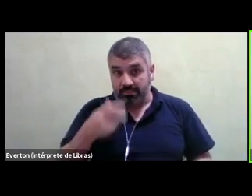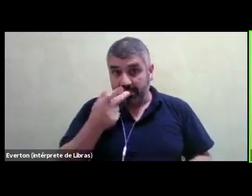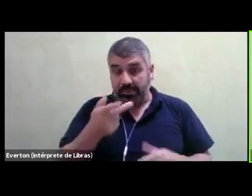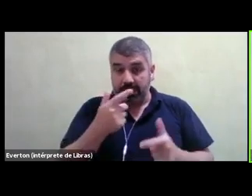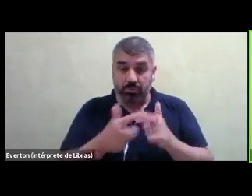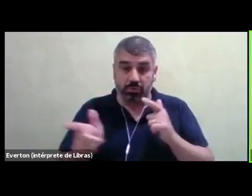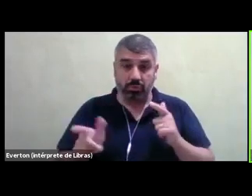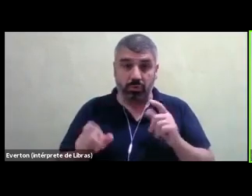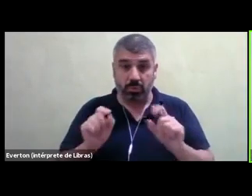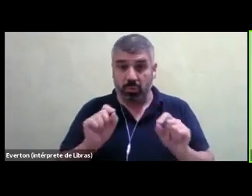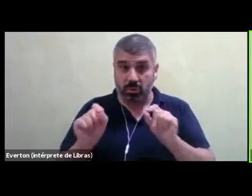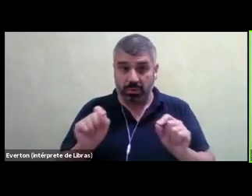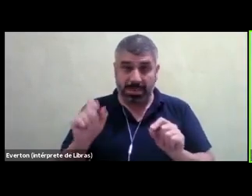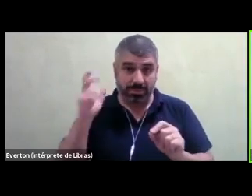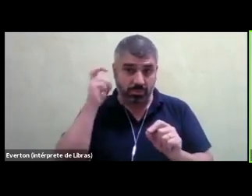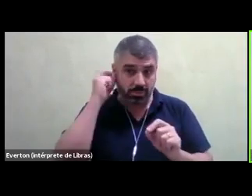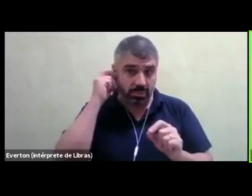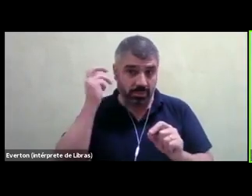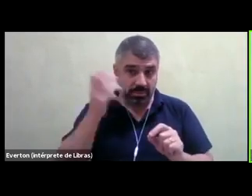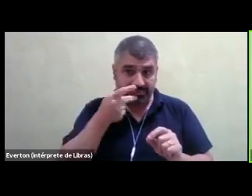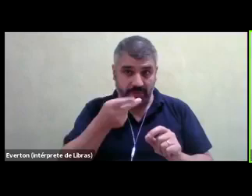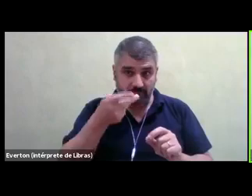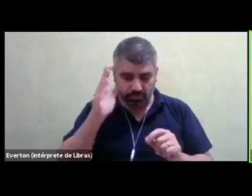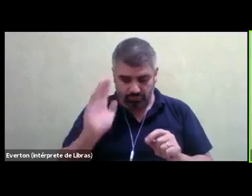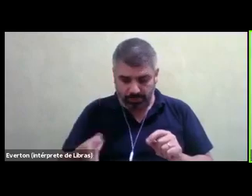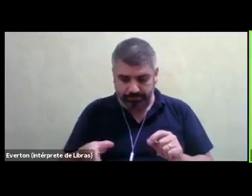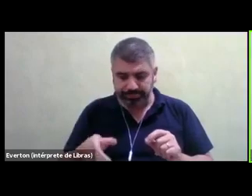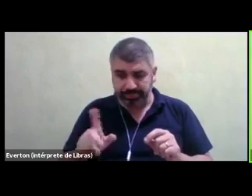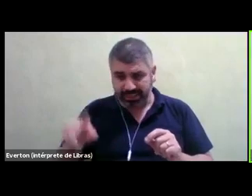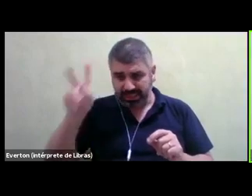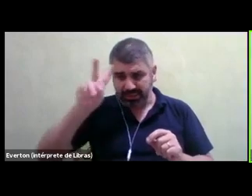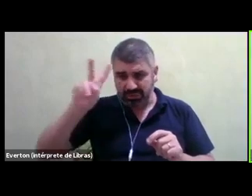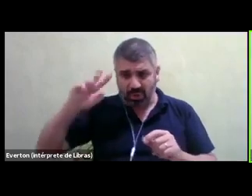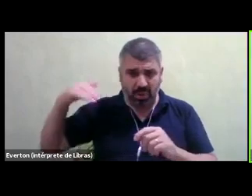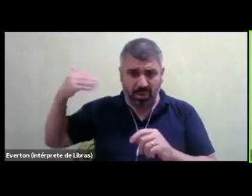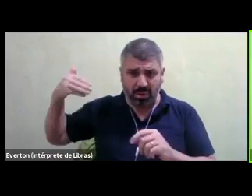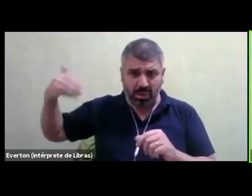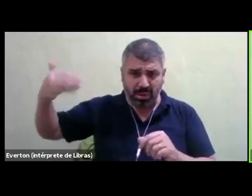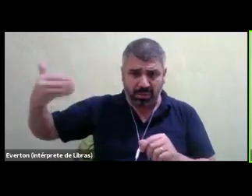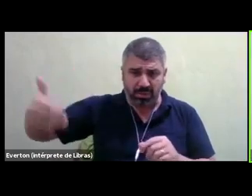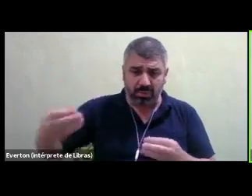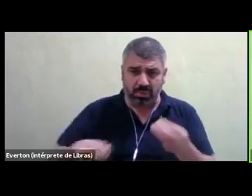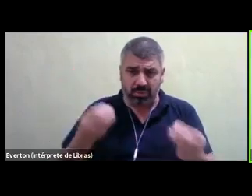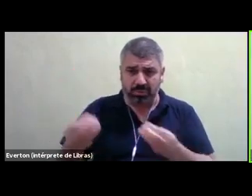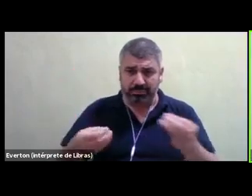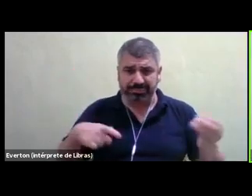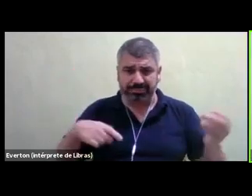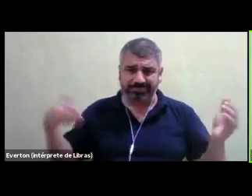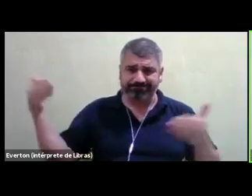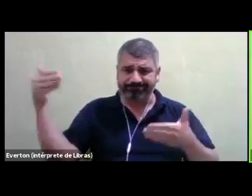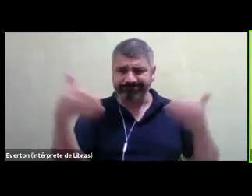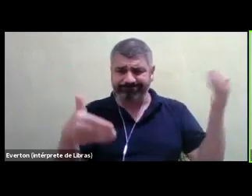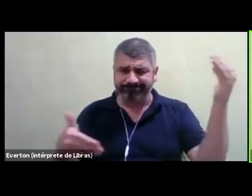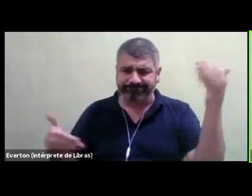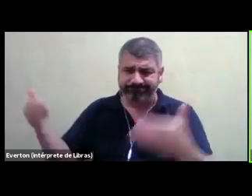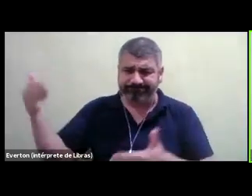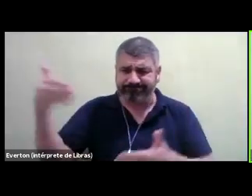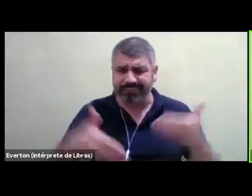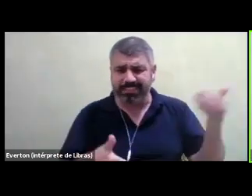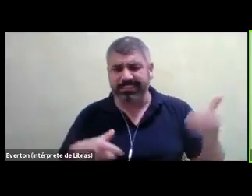Antonieta comentou, né, desse histórico todo nosso de colonialidade, colonização, né, nós temos